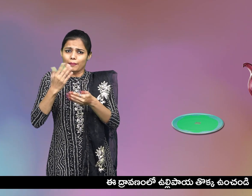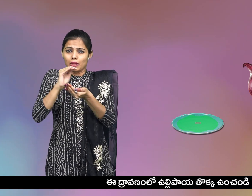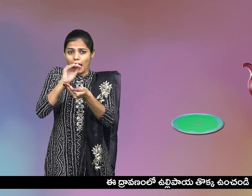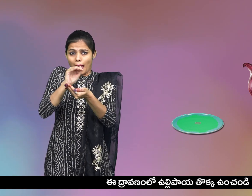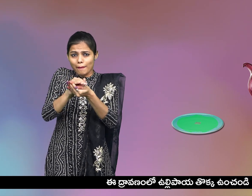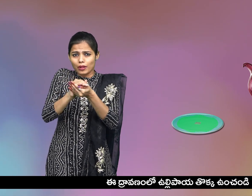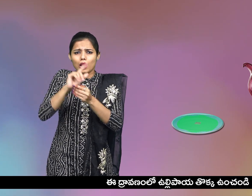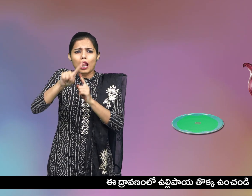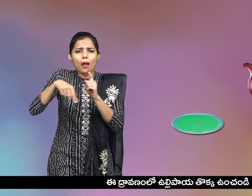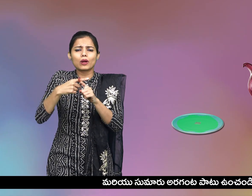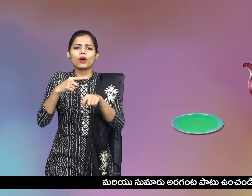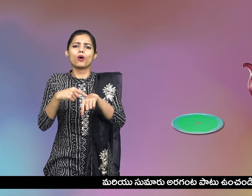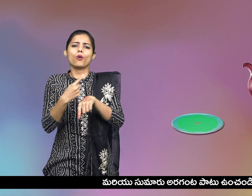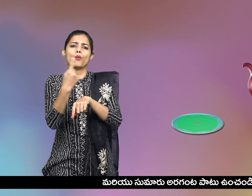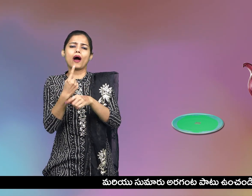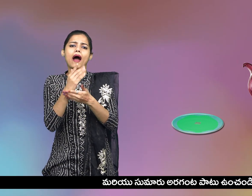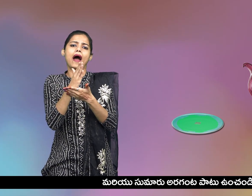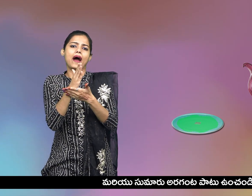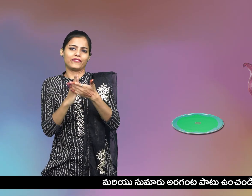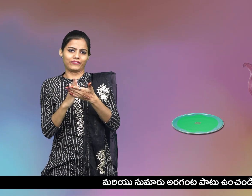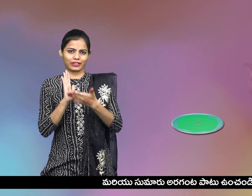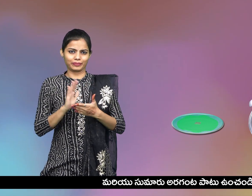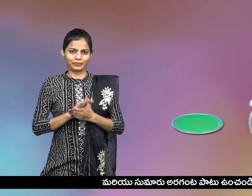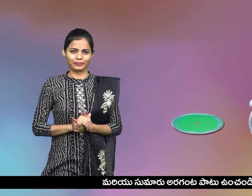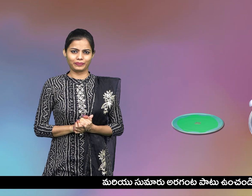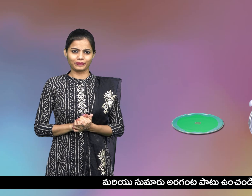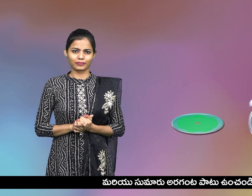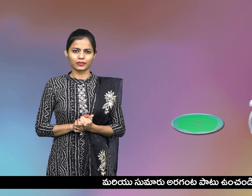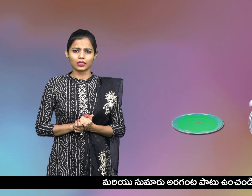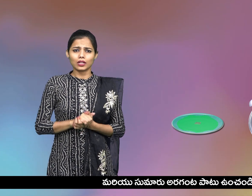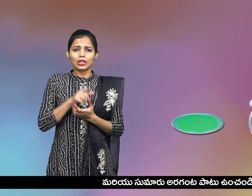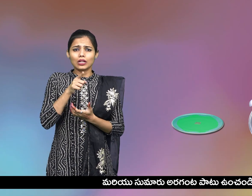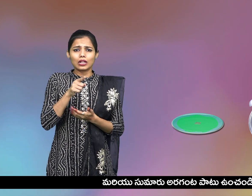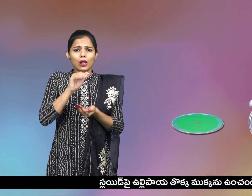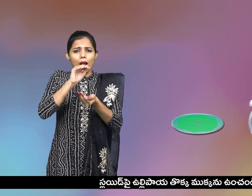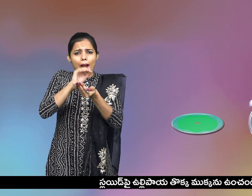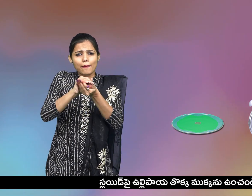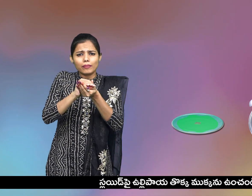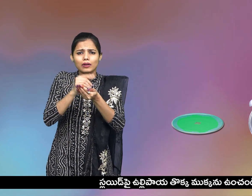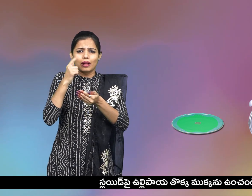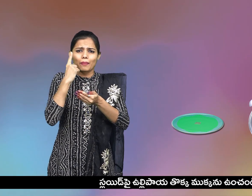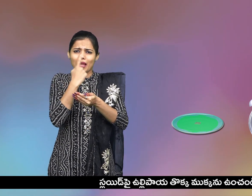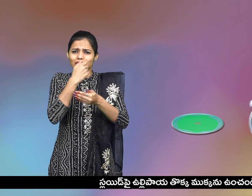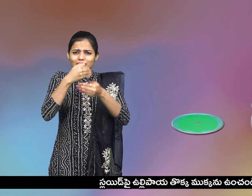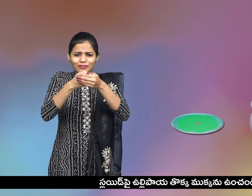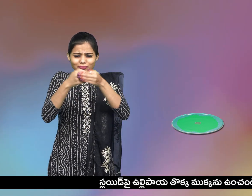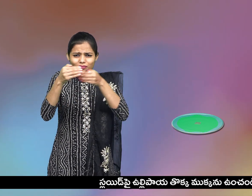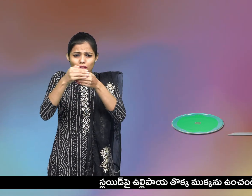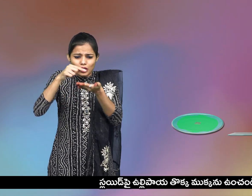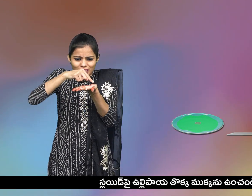ఉంచండి మరియు సుమారు అరగంట పాటు ఉంచండి. స్లైడ్పై ఉల్లిపాయ తొక్క ముక్కను